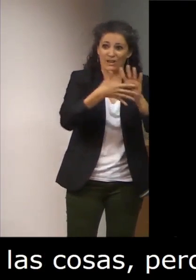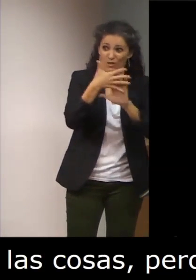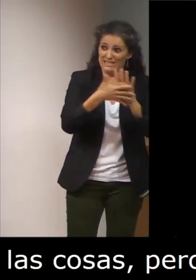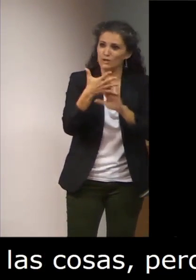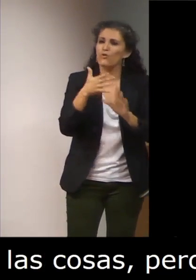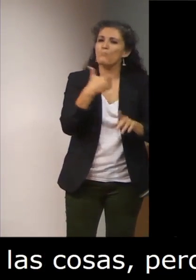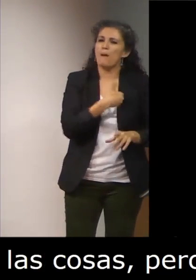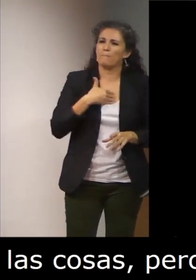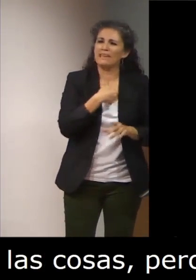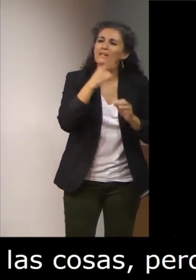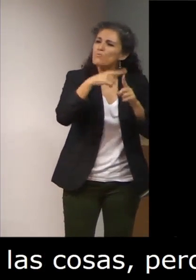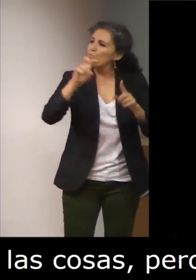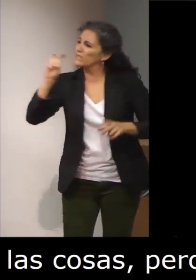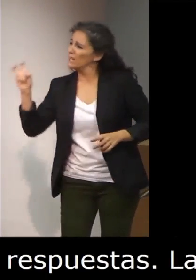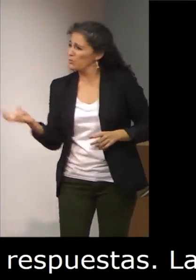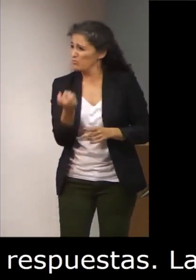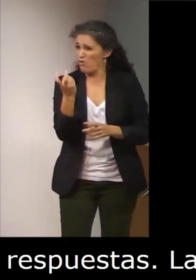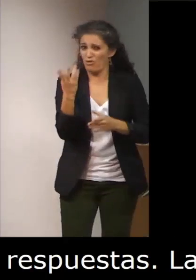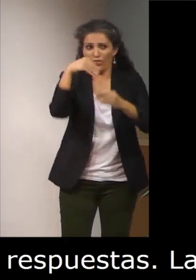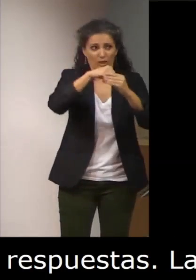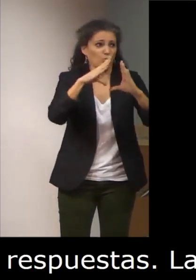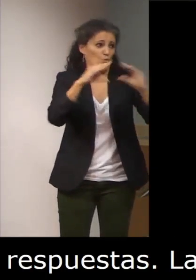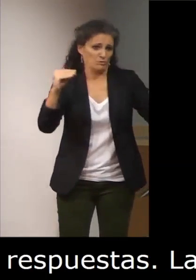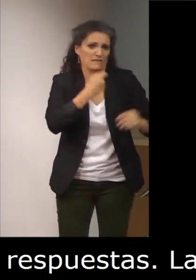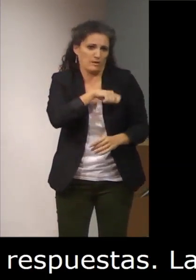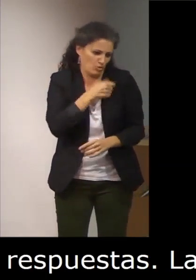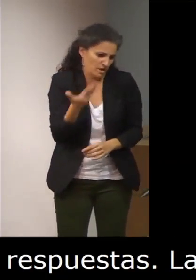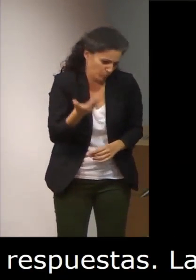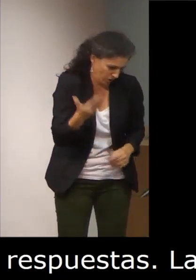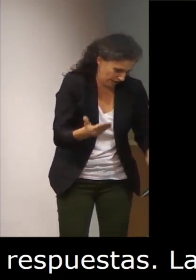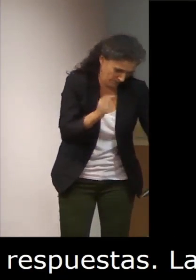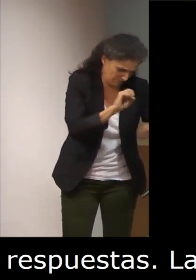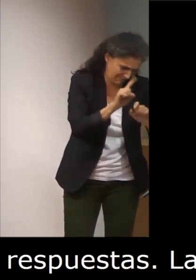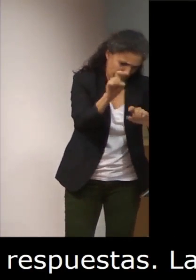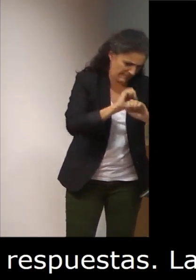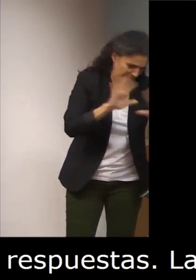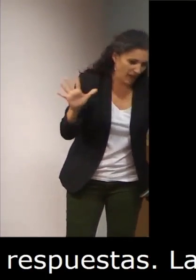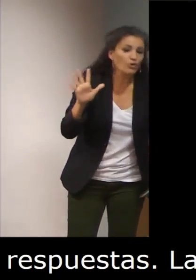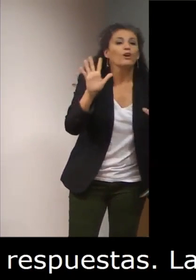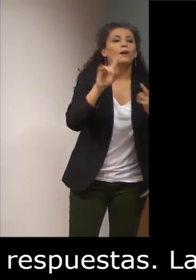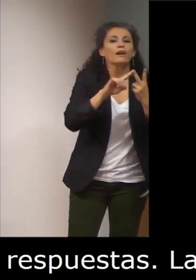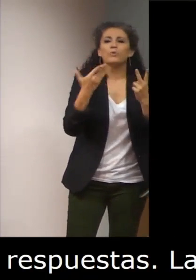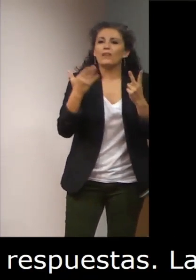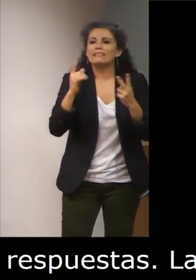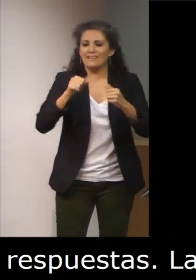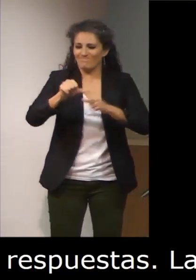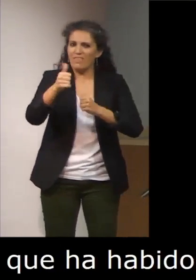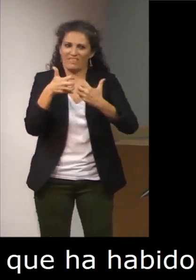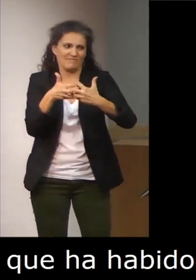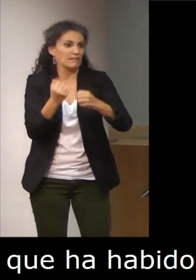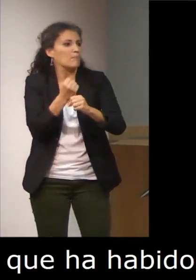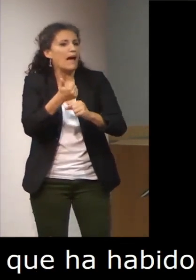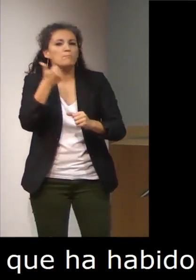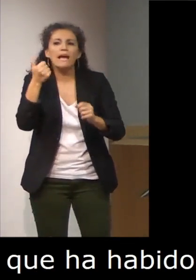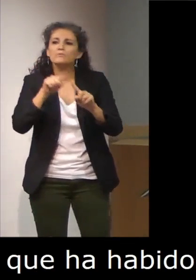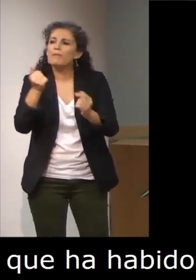una cosa y es que el papel de multilingüismo que desarrolla la lengua de signos en las universidades es